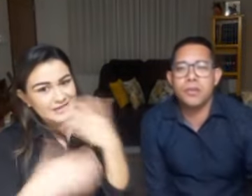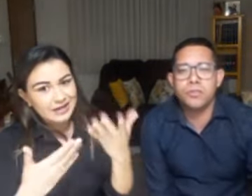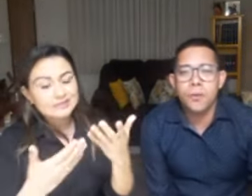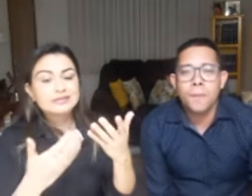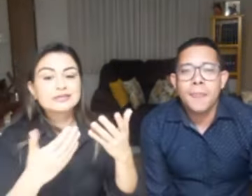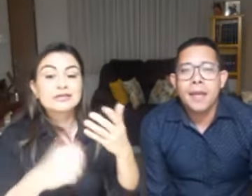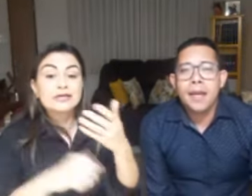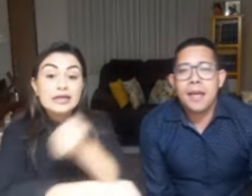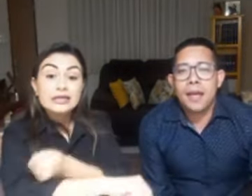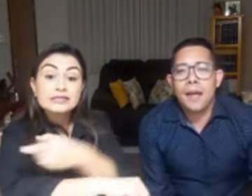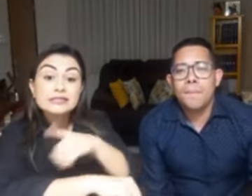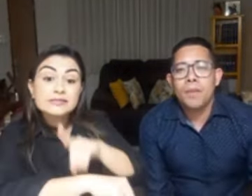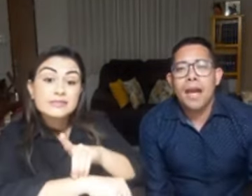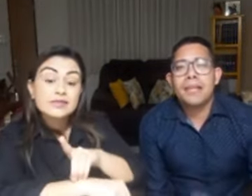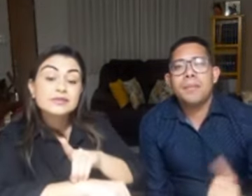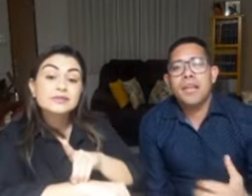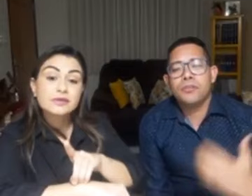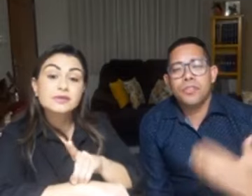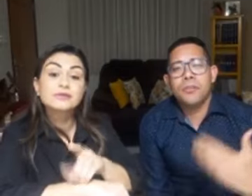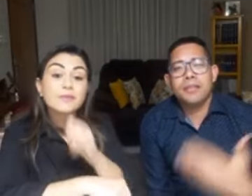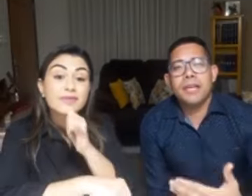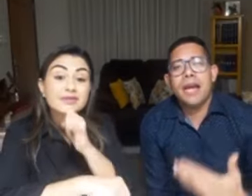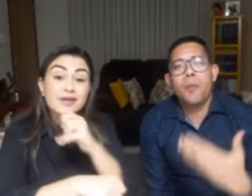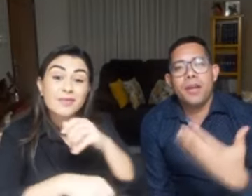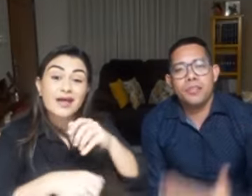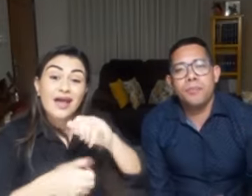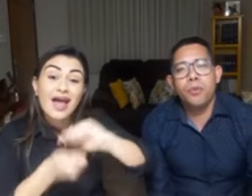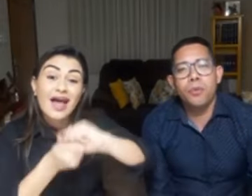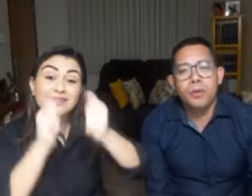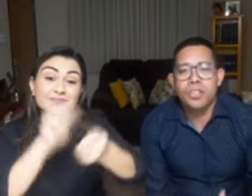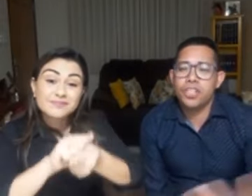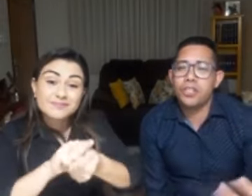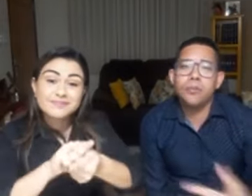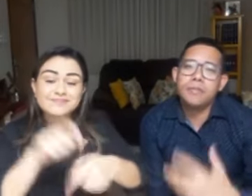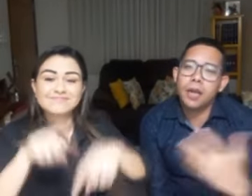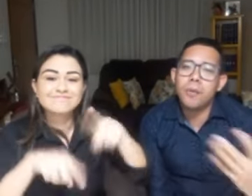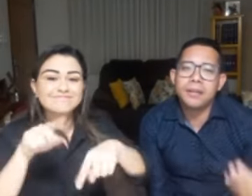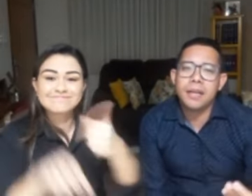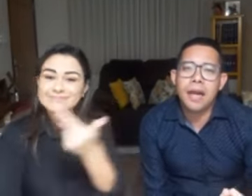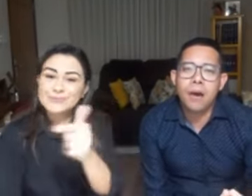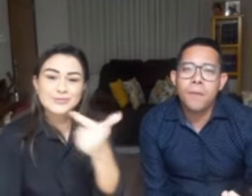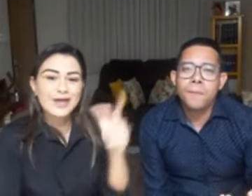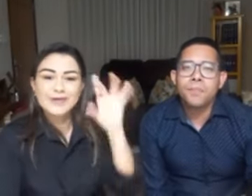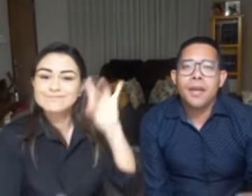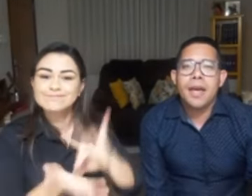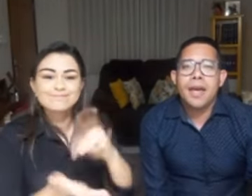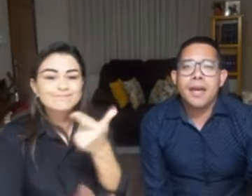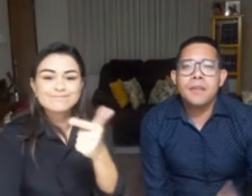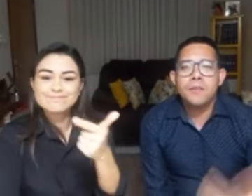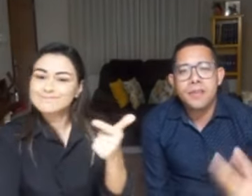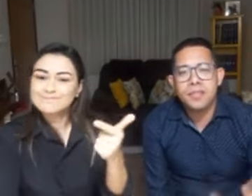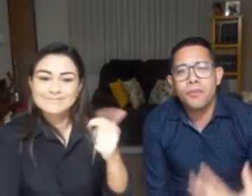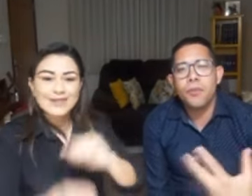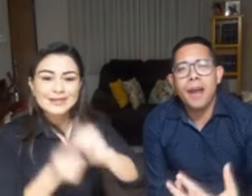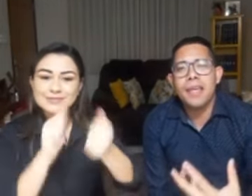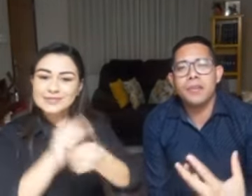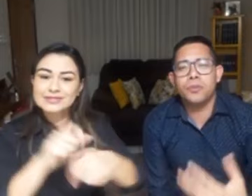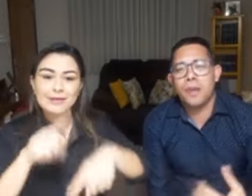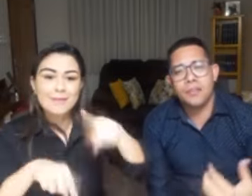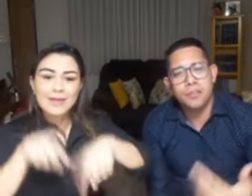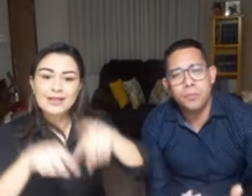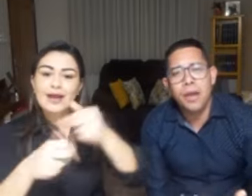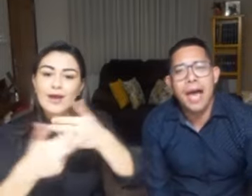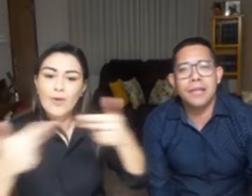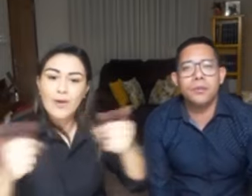de Deus é adaptações de material para esse público. A gente não tem um material específico para isso,